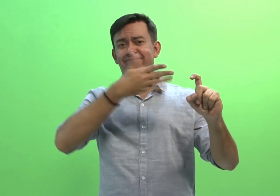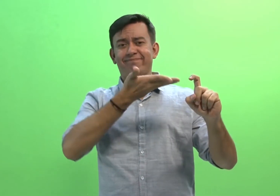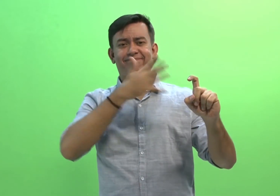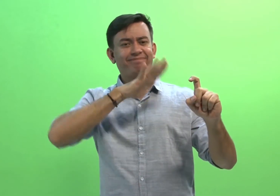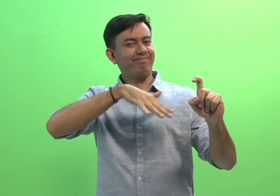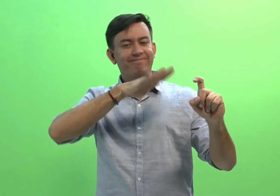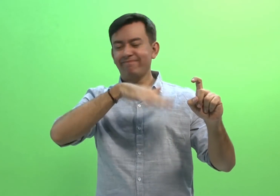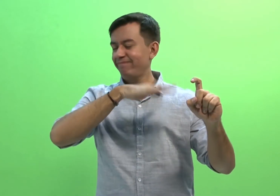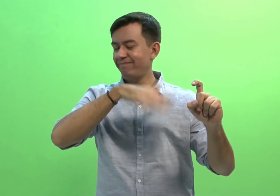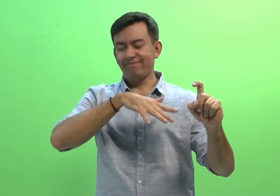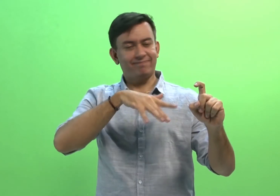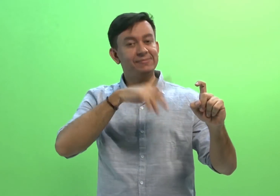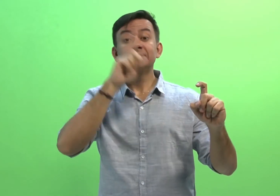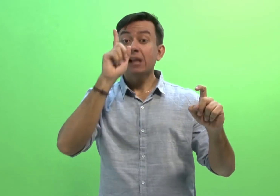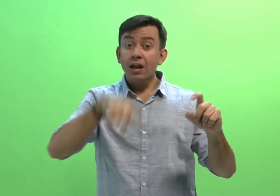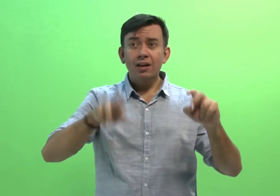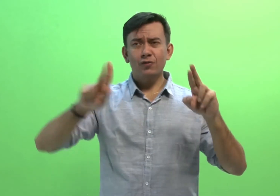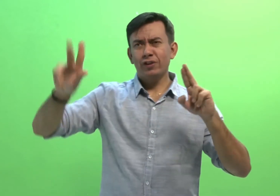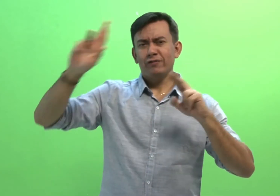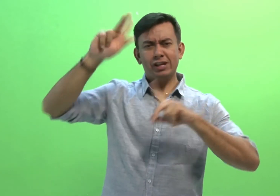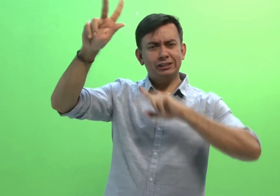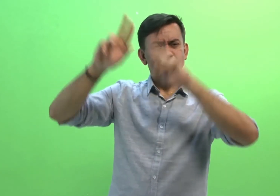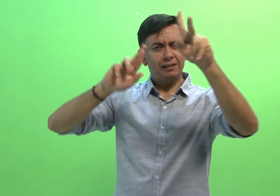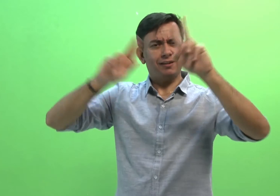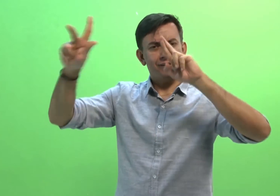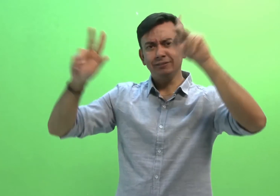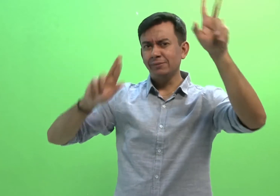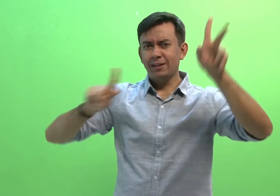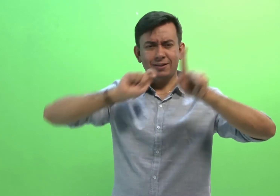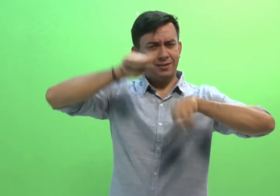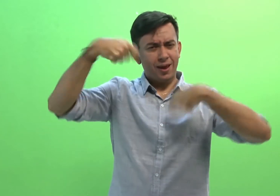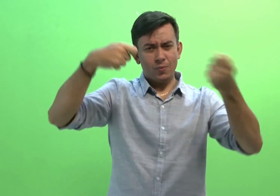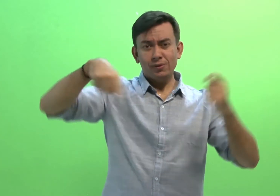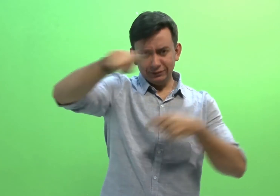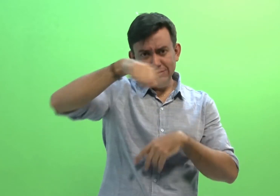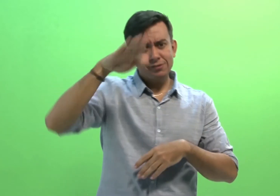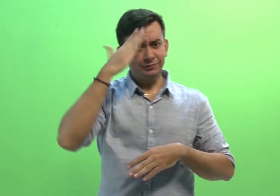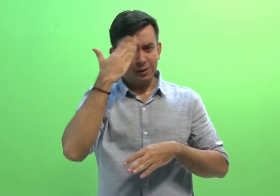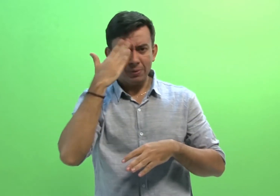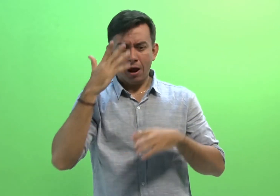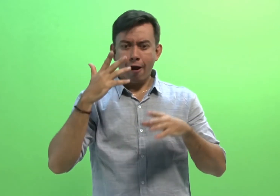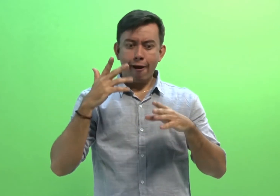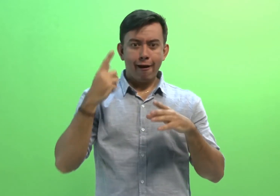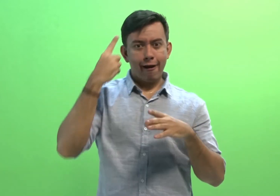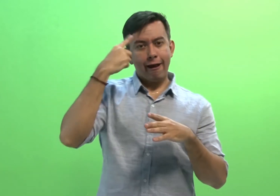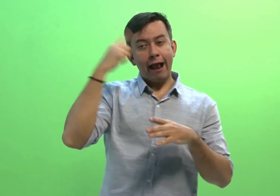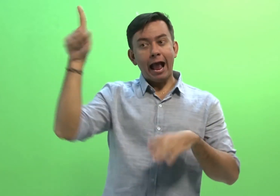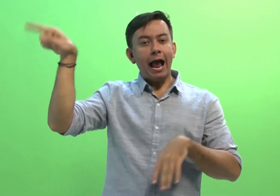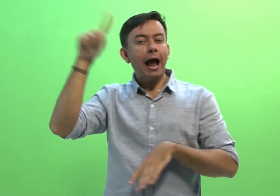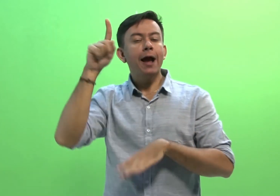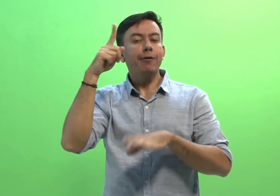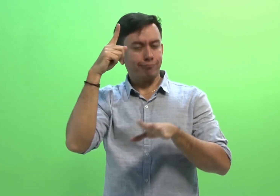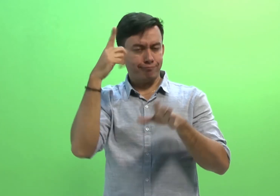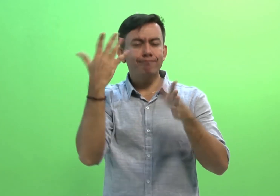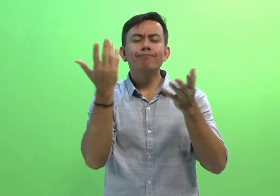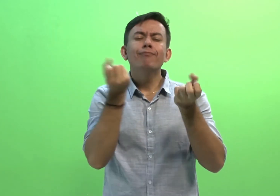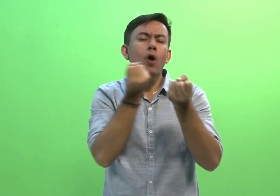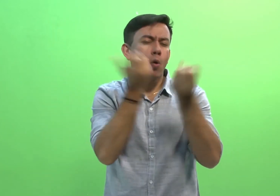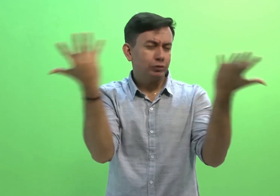mito. Então, cada país possui a sua língua com seus sinais. Então, muitos